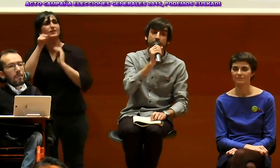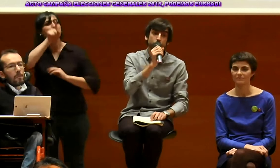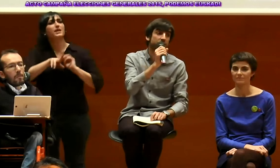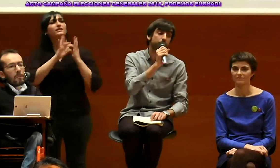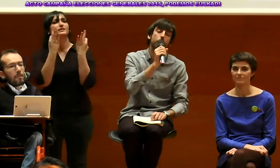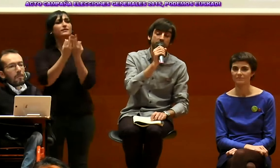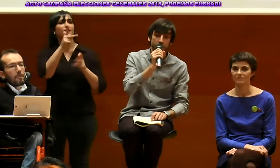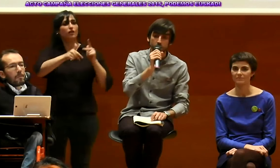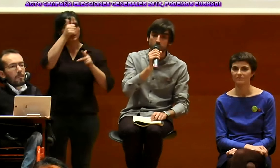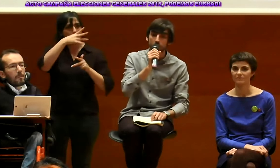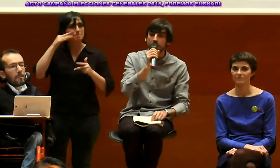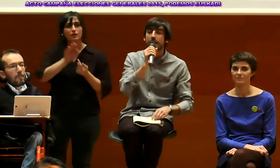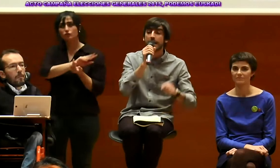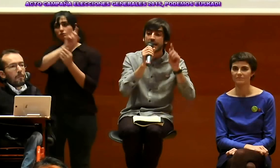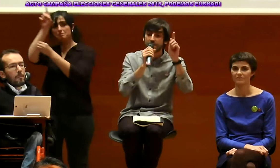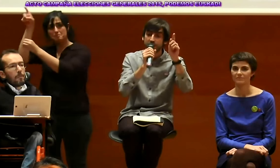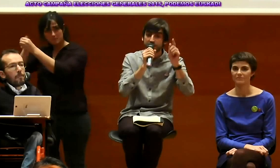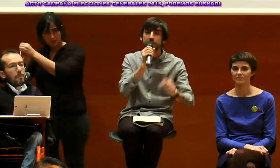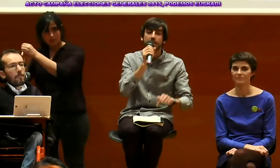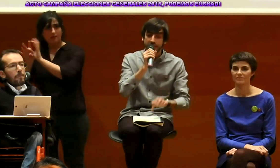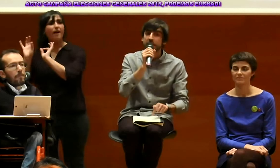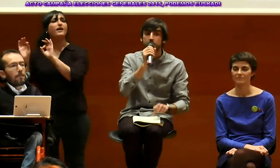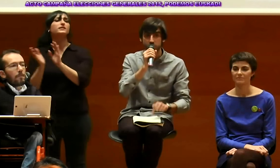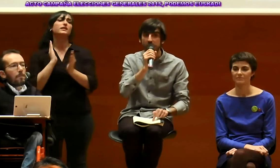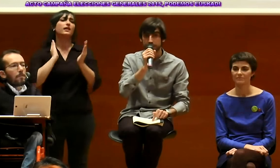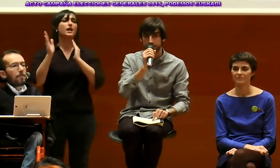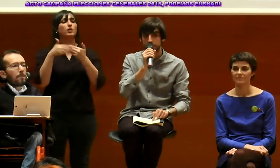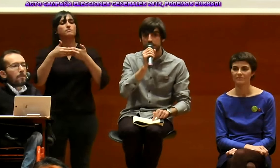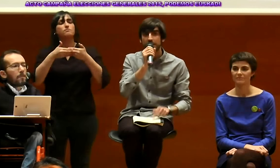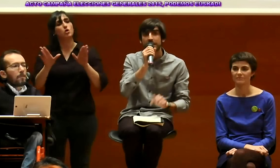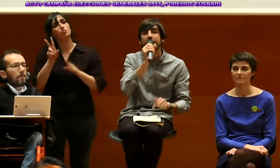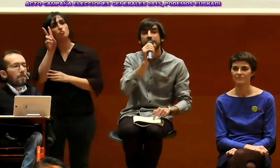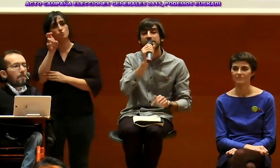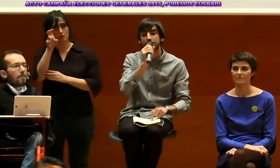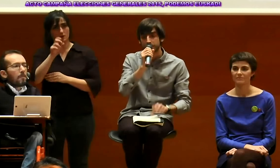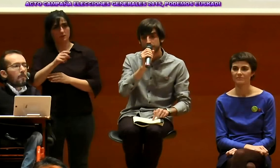para abrir un tiempo político nuevo en Madrid y en Euskadi.